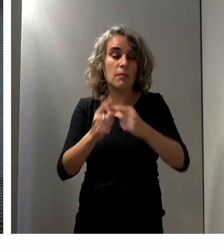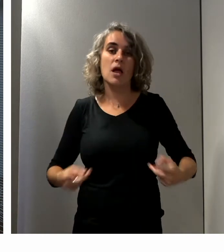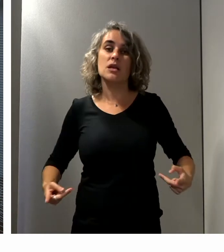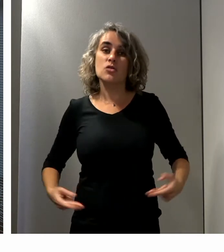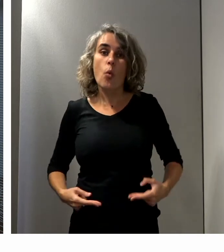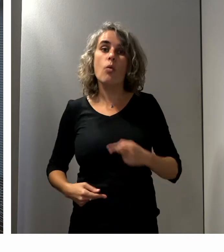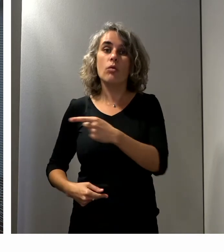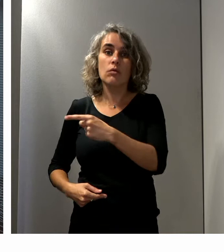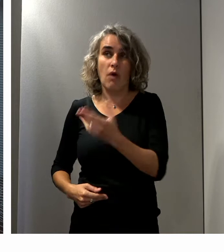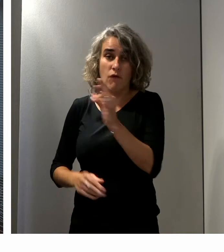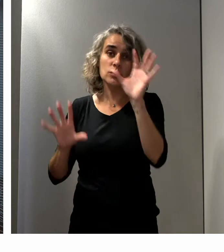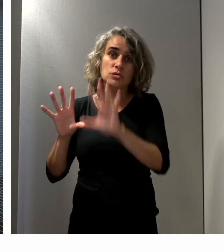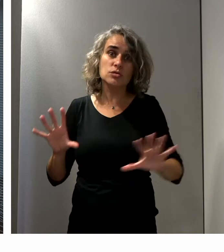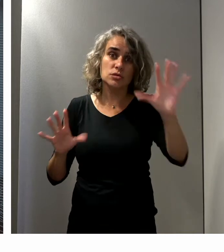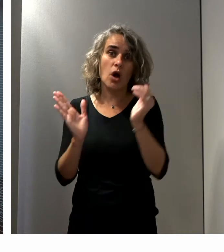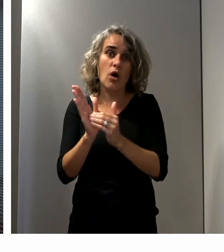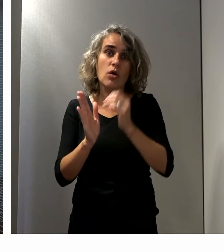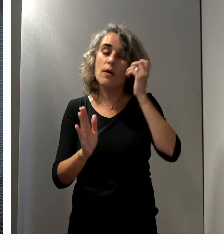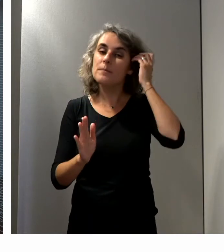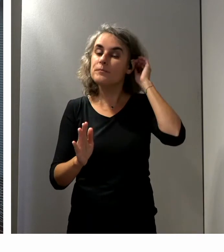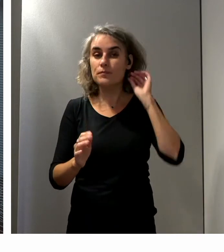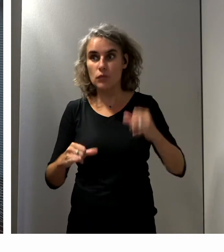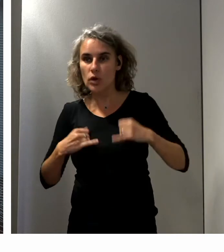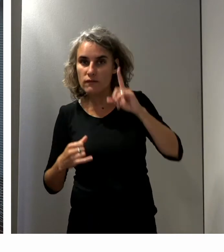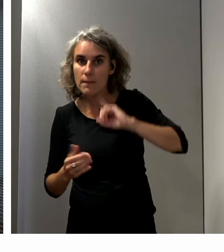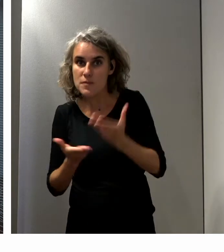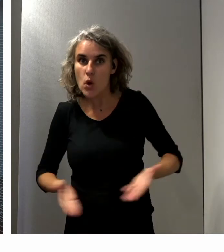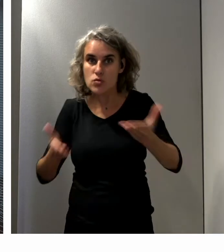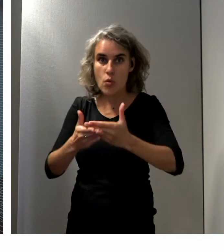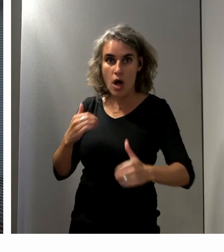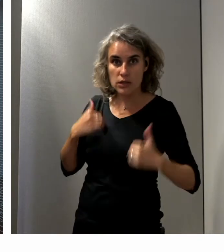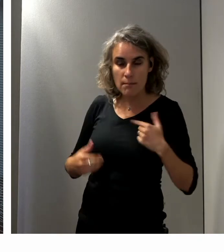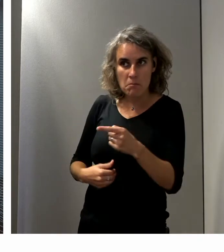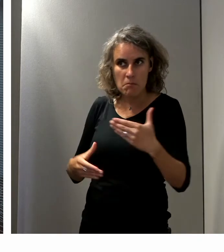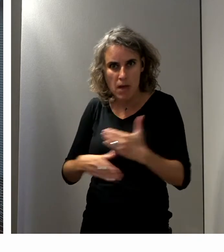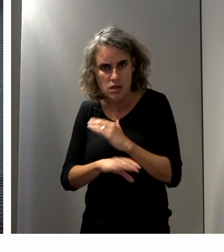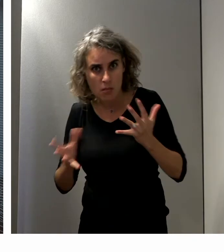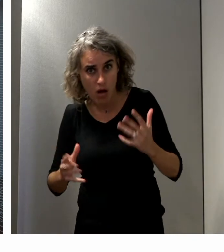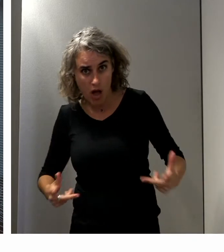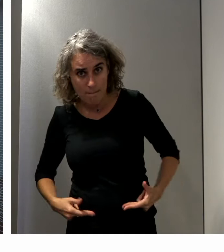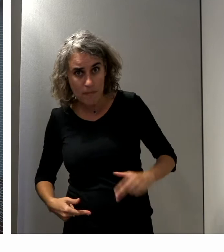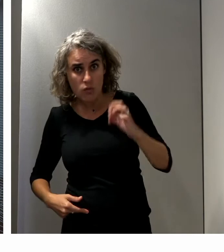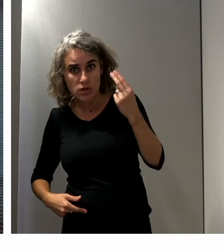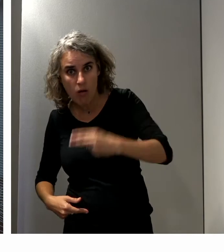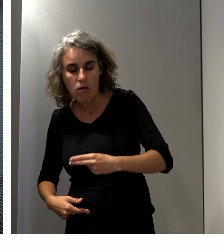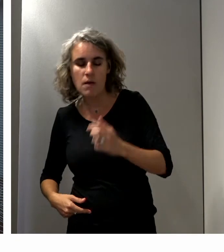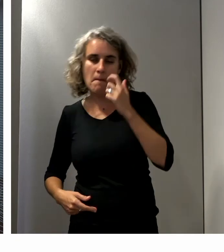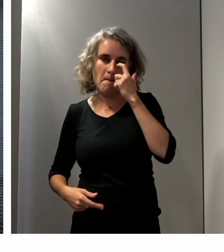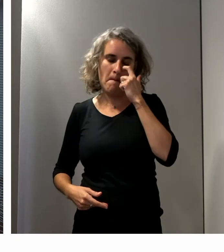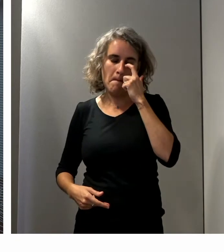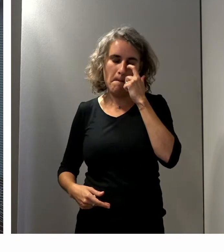stérilisation en France de jeunes femmes en situation de handicap. Comment ça se passe ? Et donc, on a voulu faire une